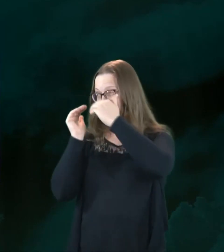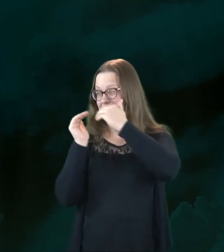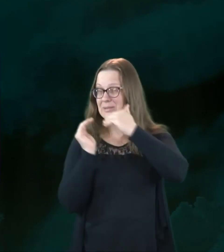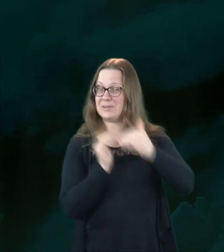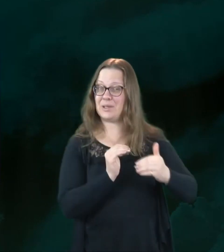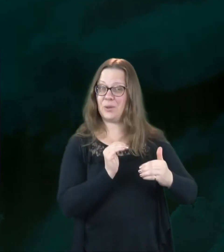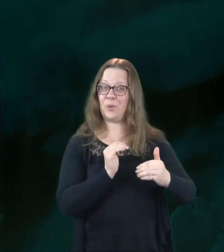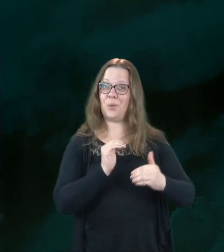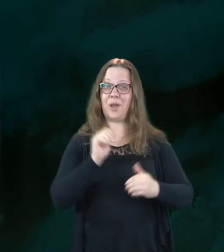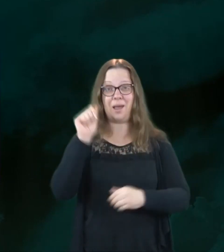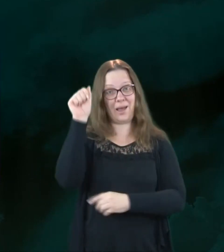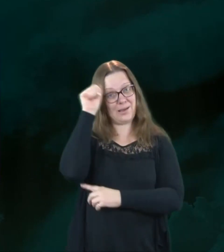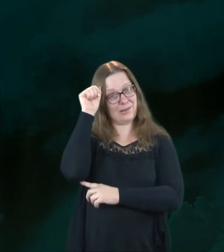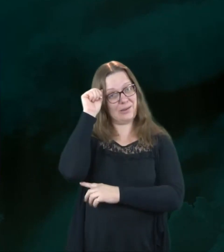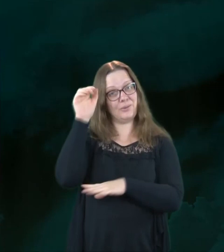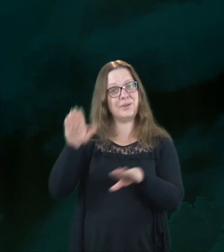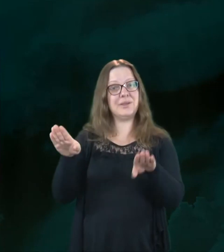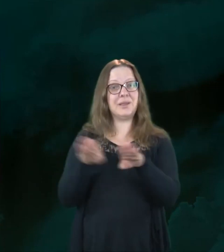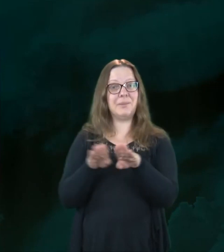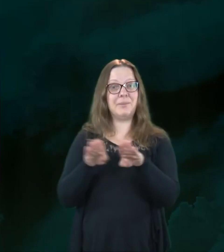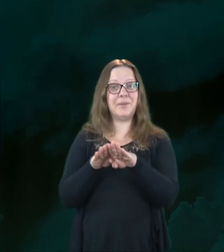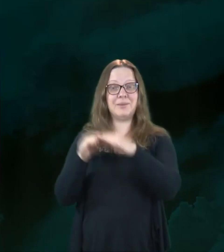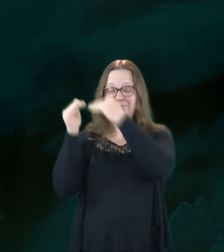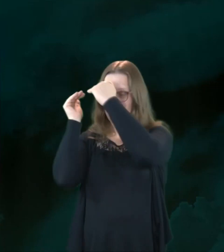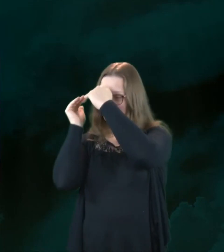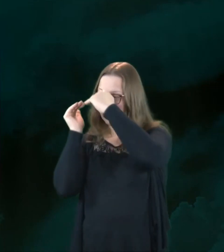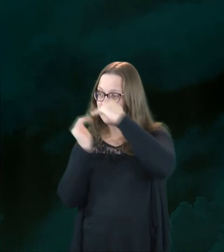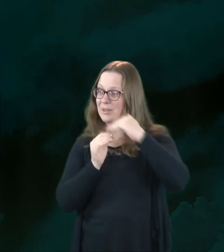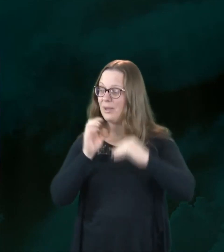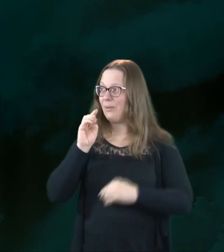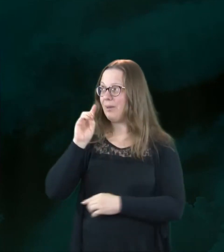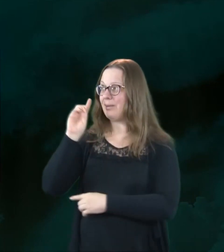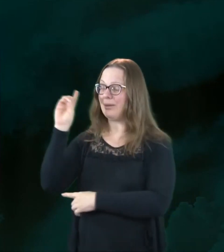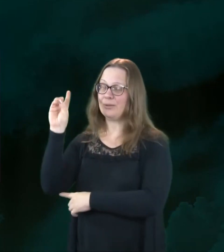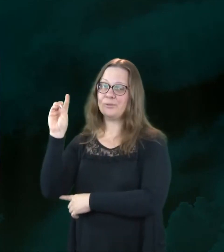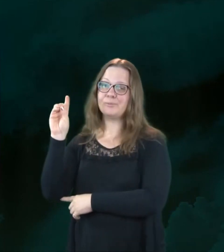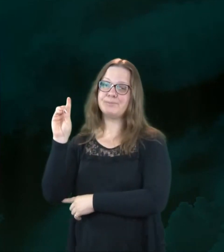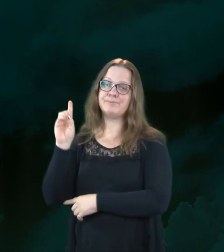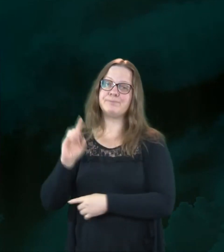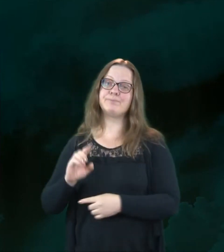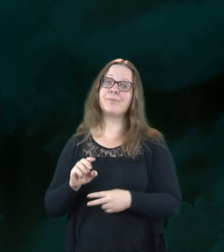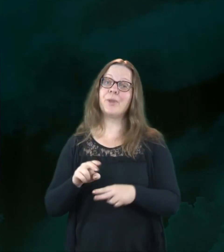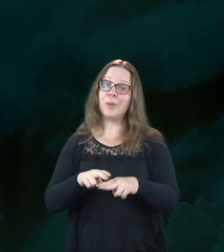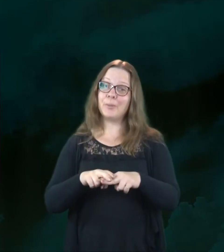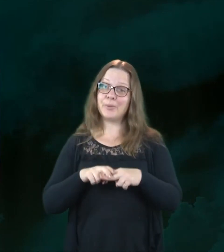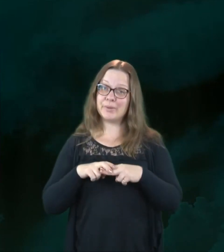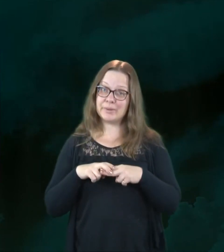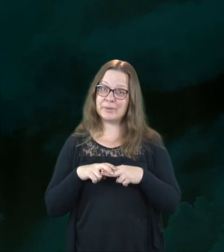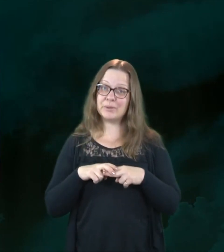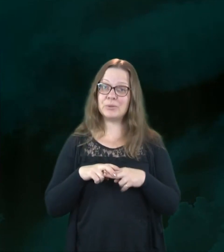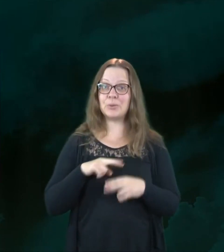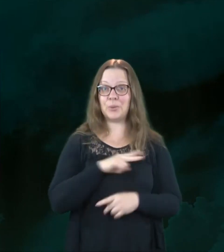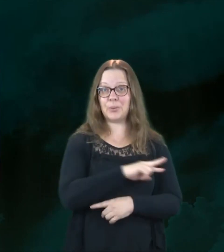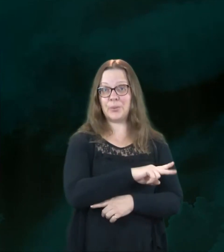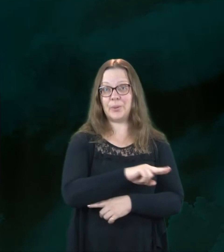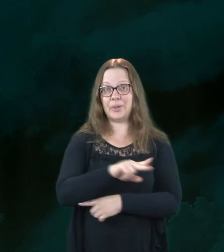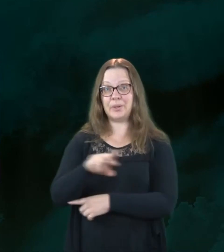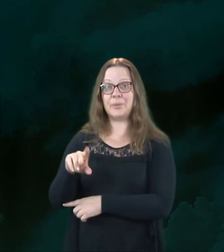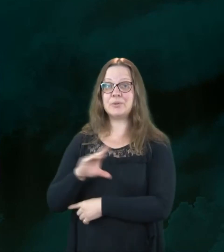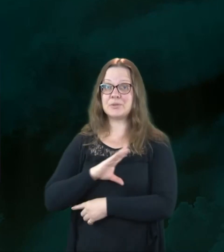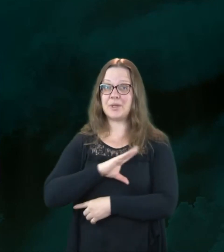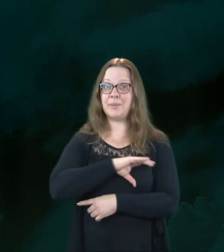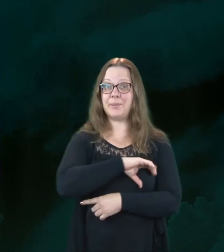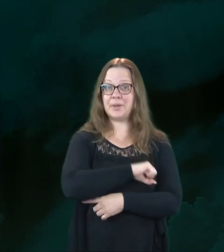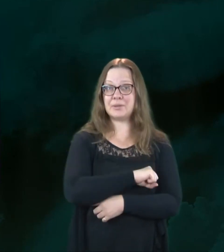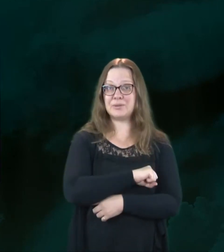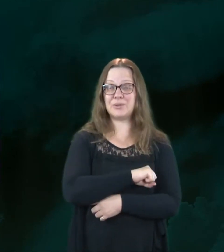mulher, pelo contrário, seguiu, né, a sua mulher, e assim, queridos irmãos, aconteceu